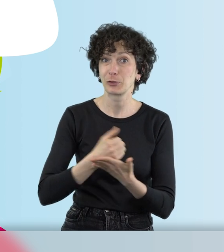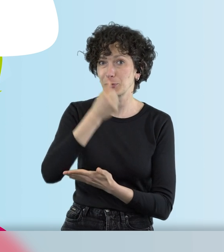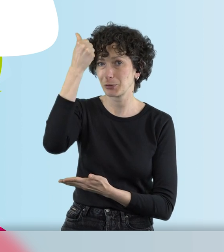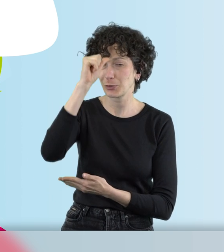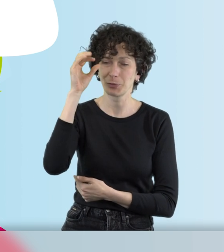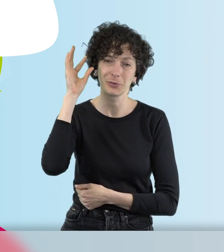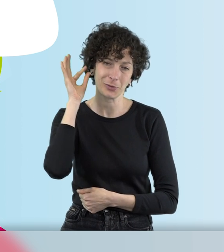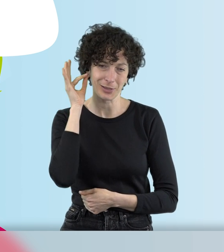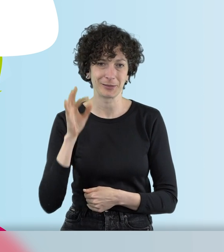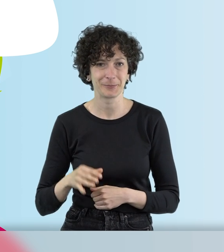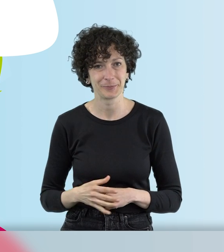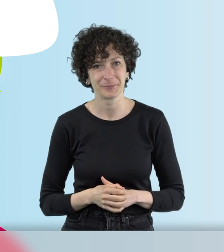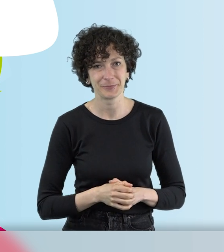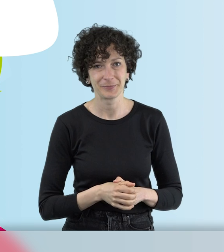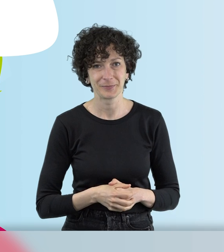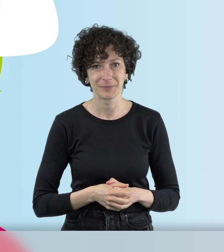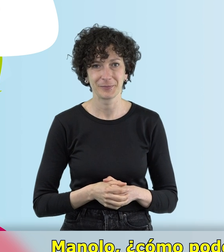todas.